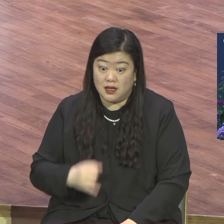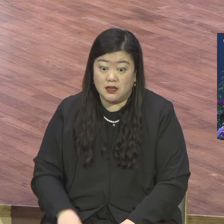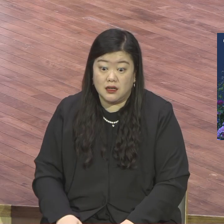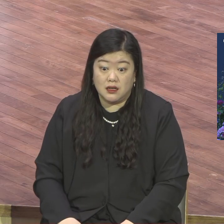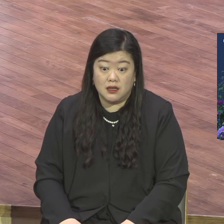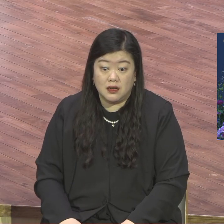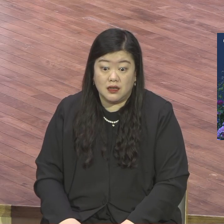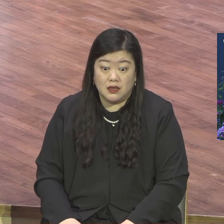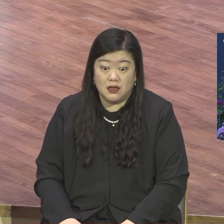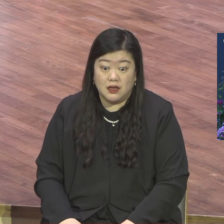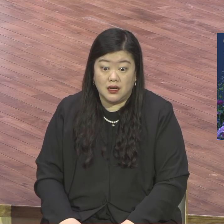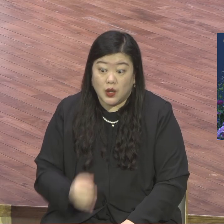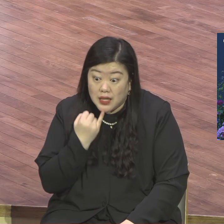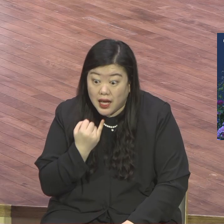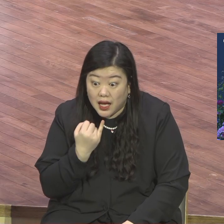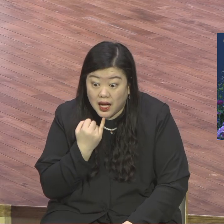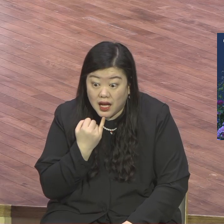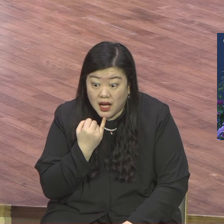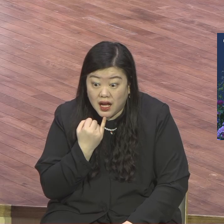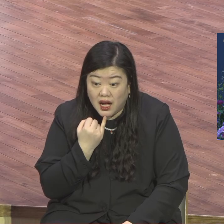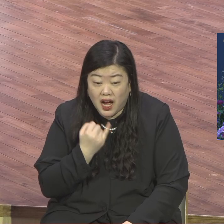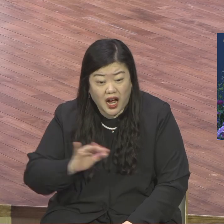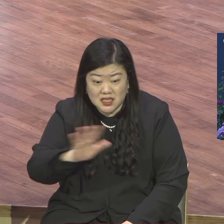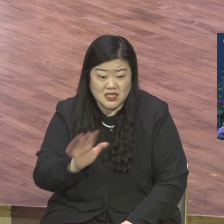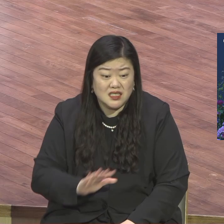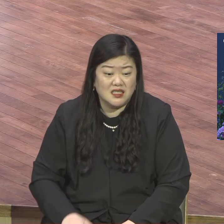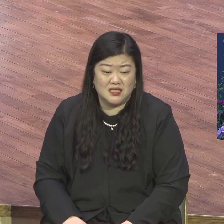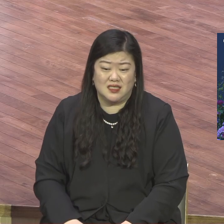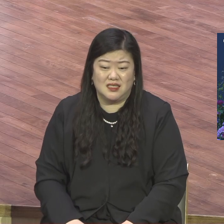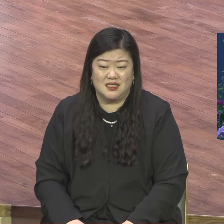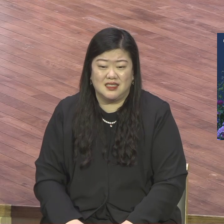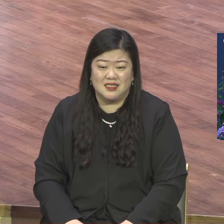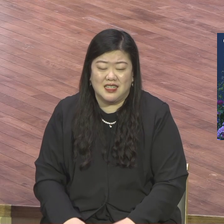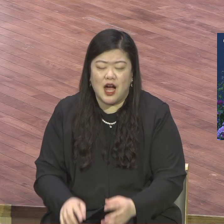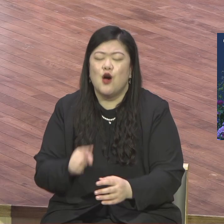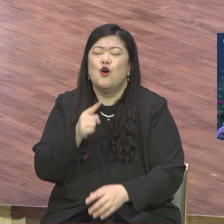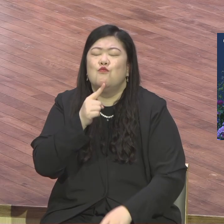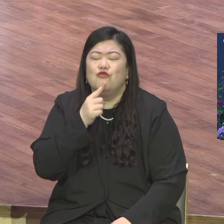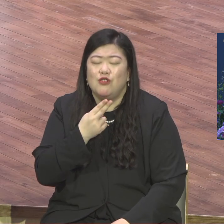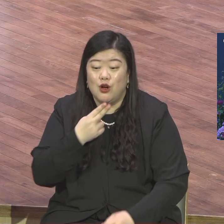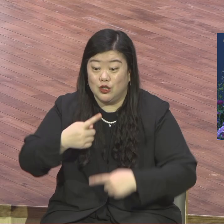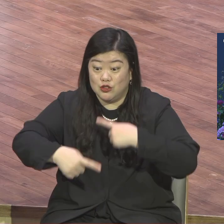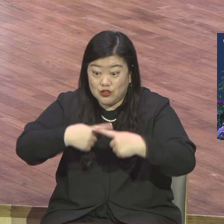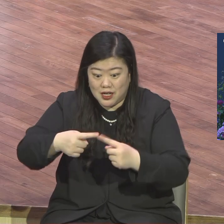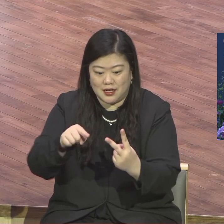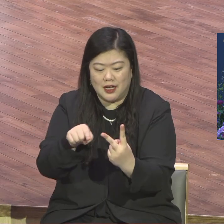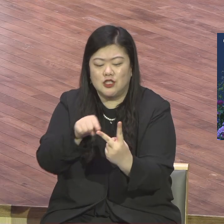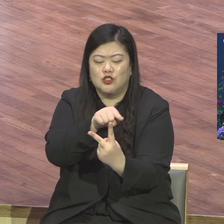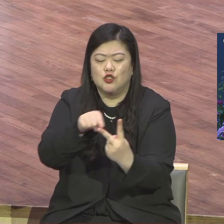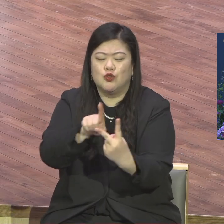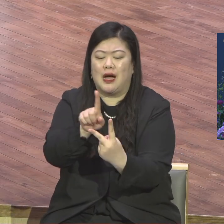차든지 하든지 뜨겁다 하든지 그랬습니까? 차든지 그 말이 여기 무슨 의미입니까?